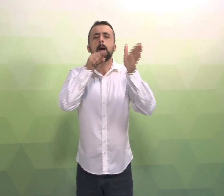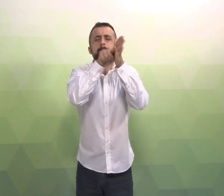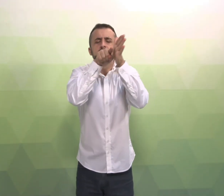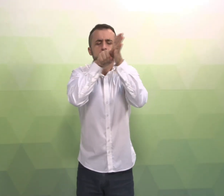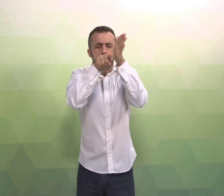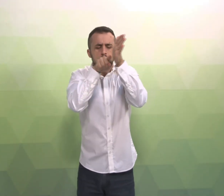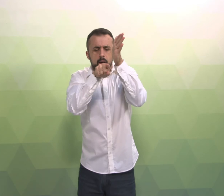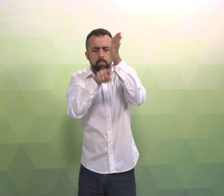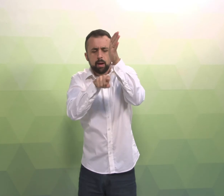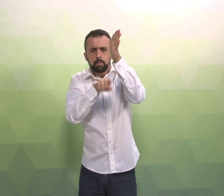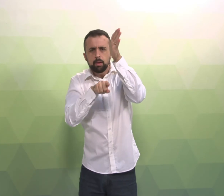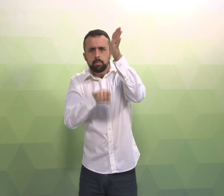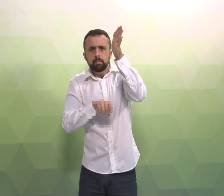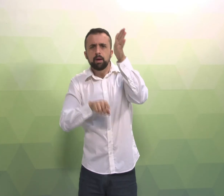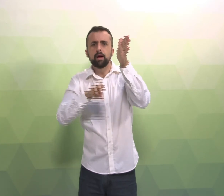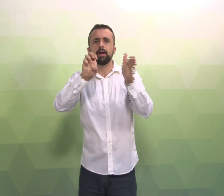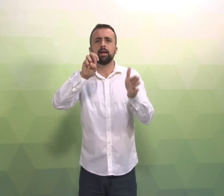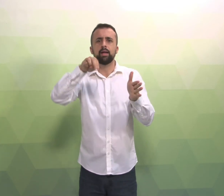A primeira será uma enquete